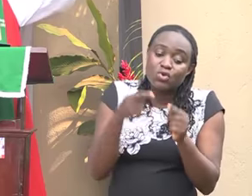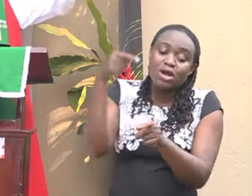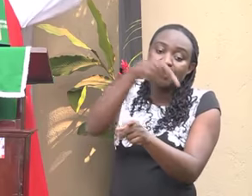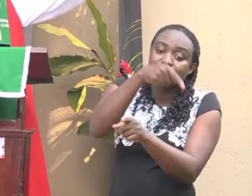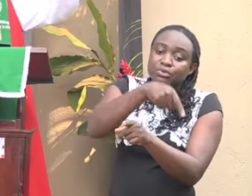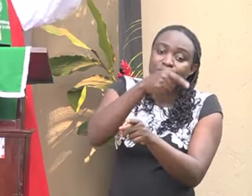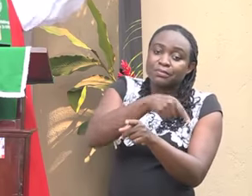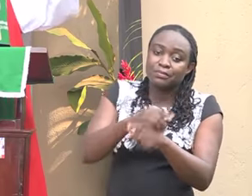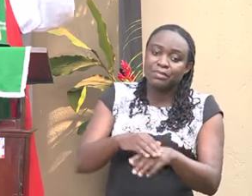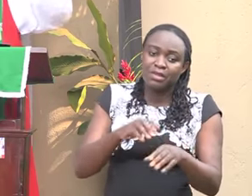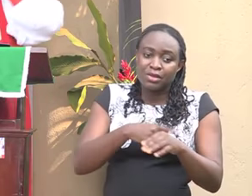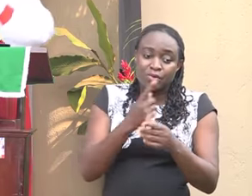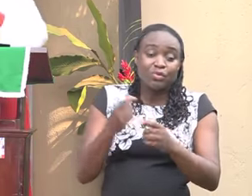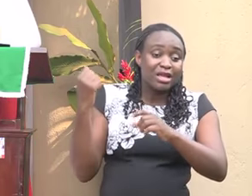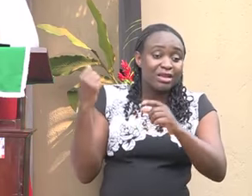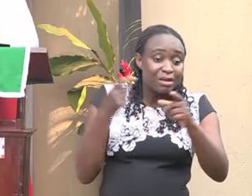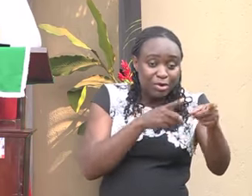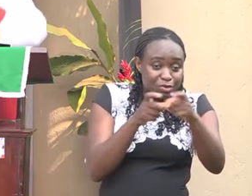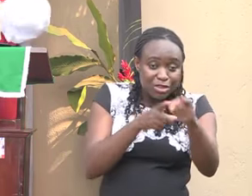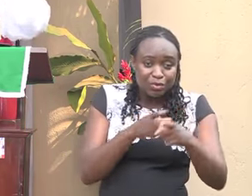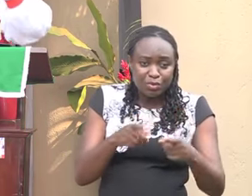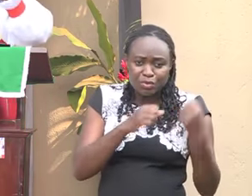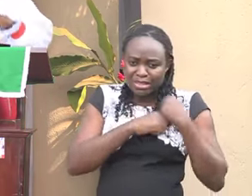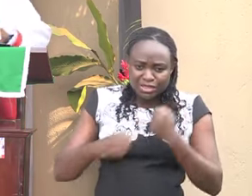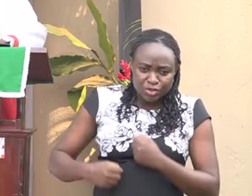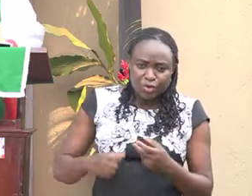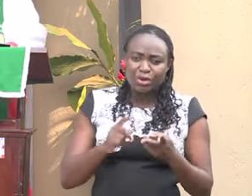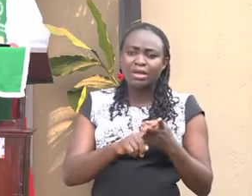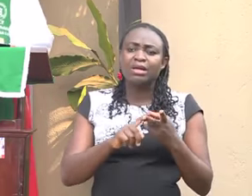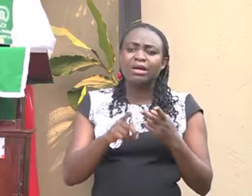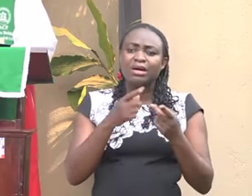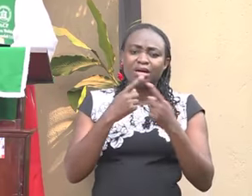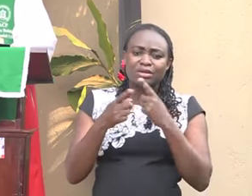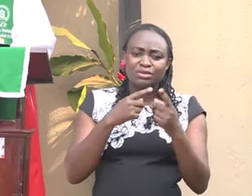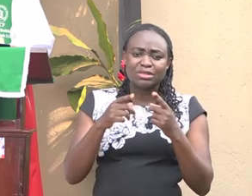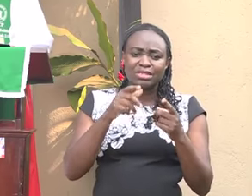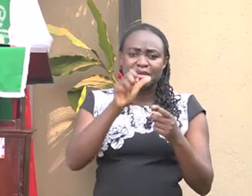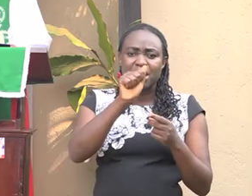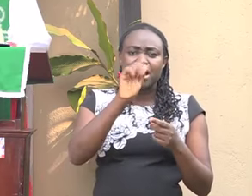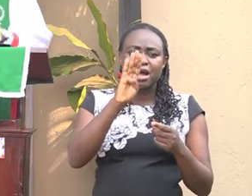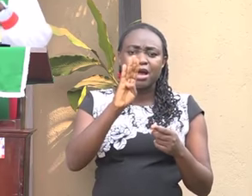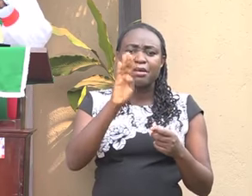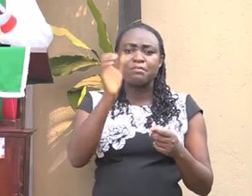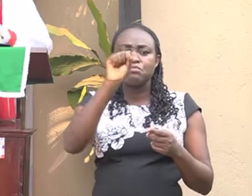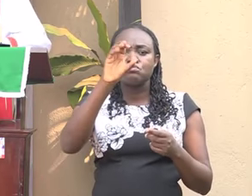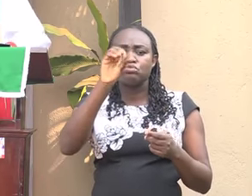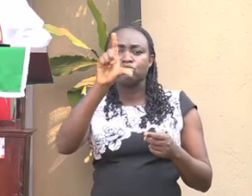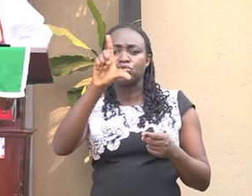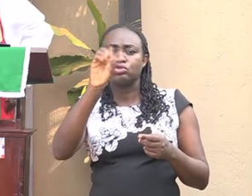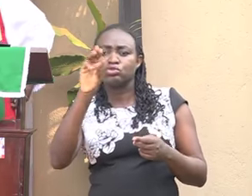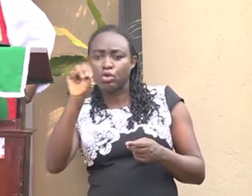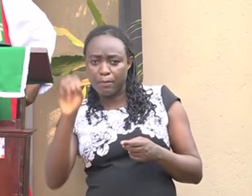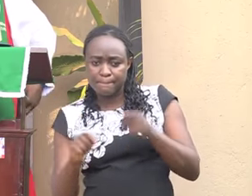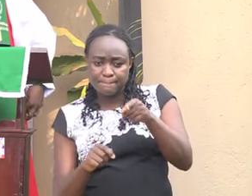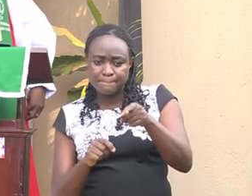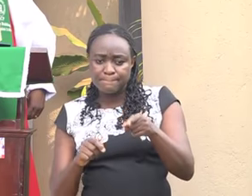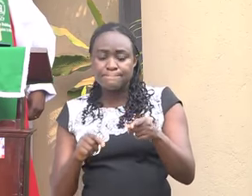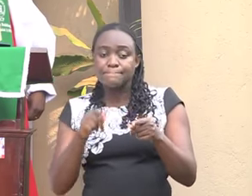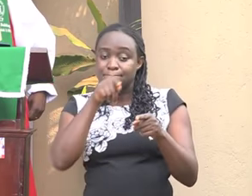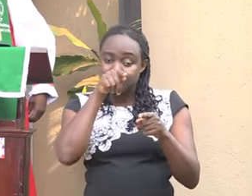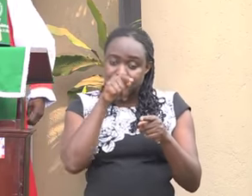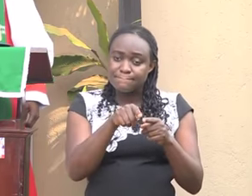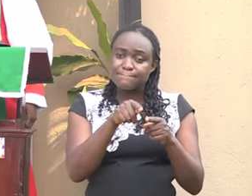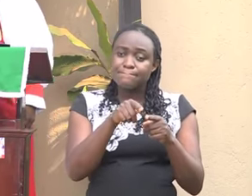Nga wenye Ntalo ni Saulo Nga wenye Ntalo na Absalom Absalom wono Yali